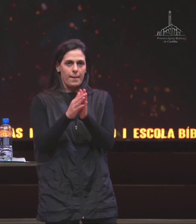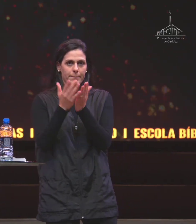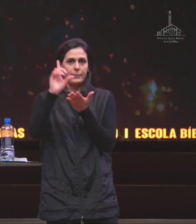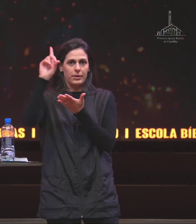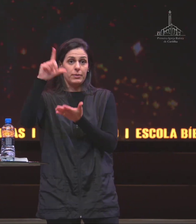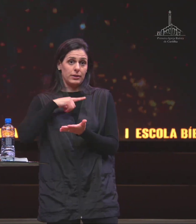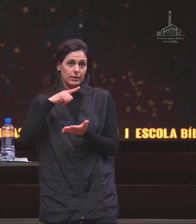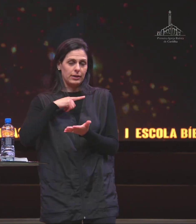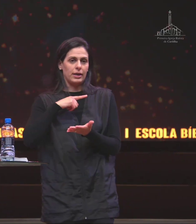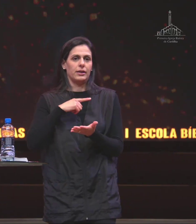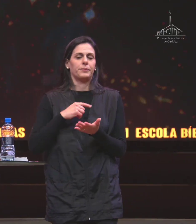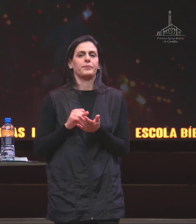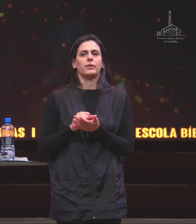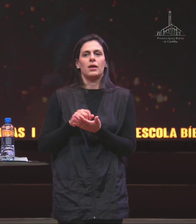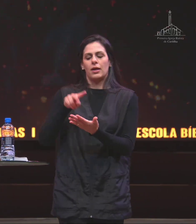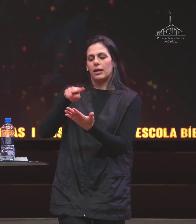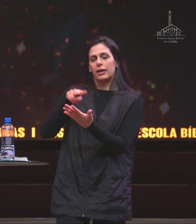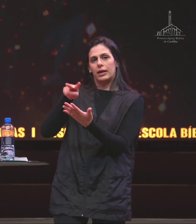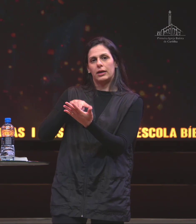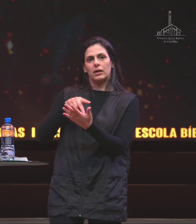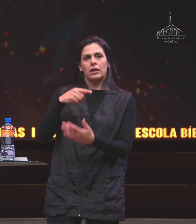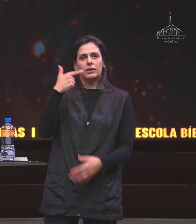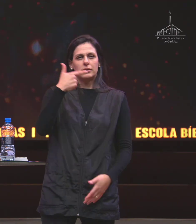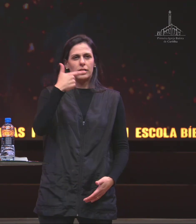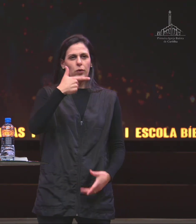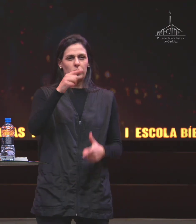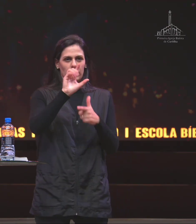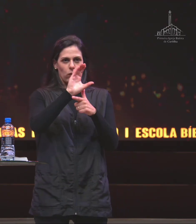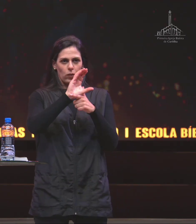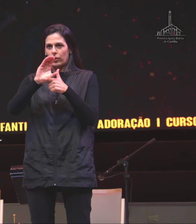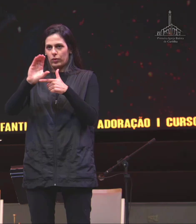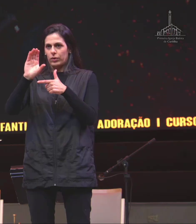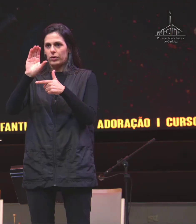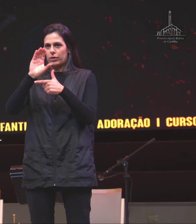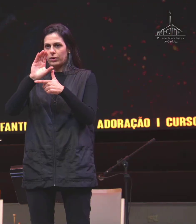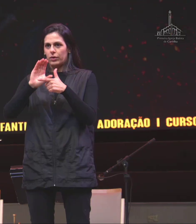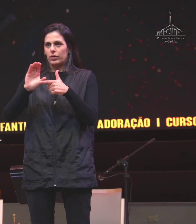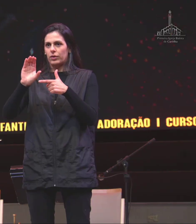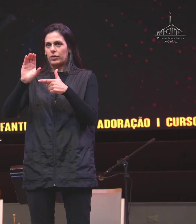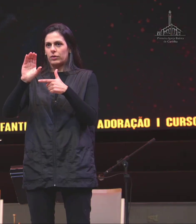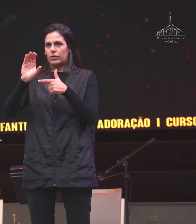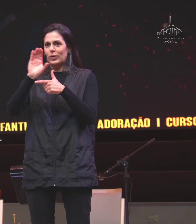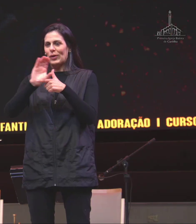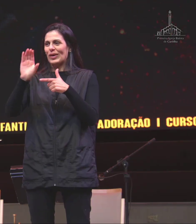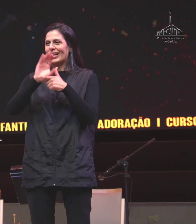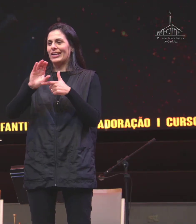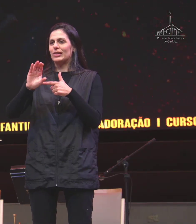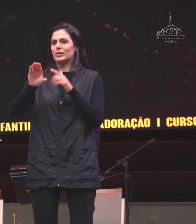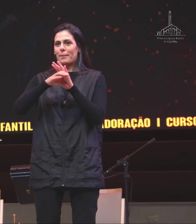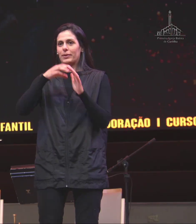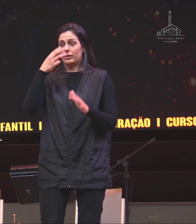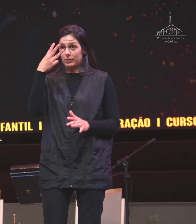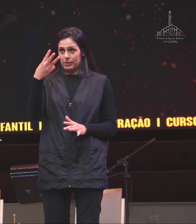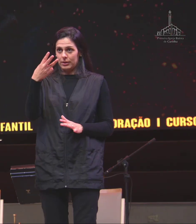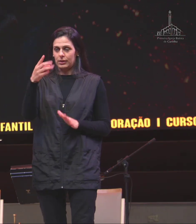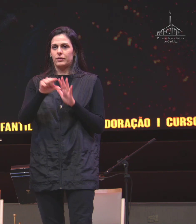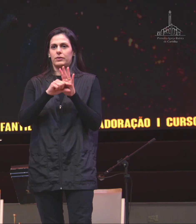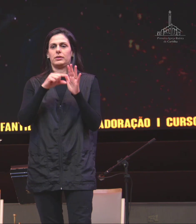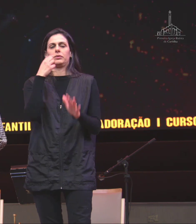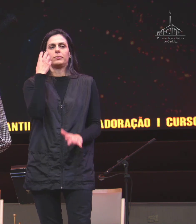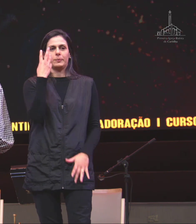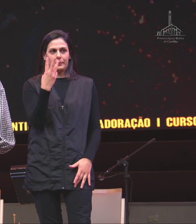pular de paraquedas. Eu fico só na intercessão. Falo, Deus, por favor. Na lua de mel, achei que eu ia ficar viúva, gente. Vocês